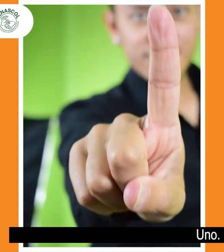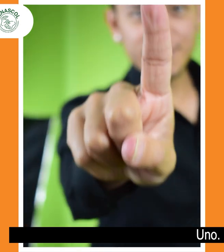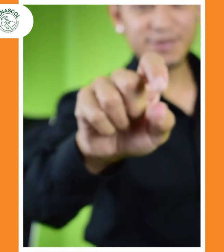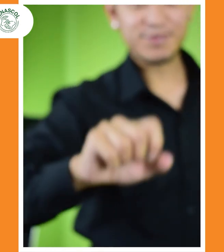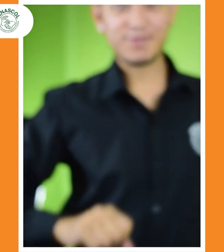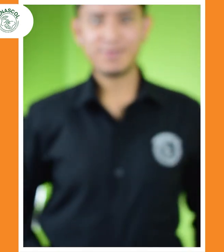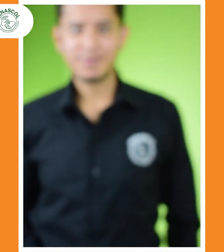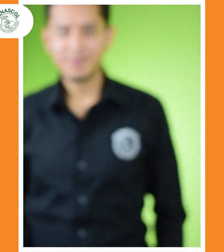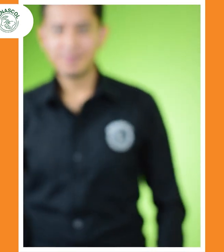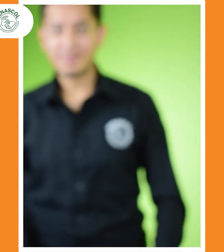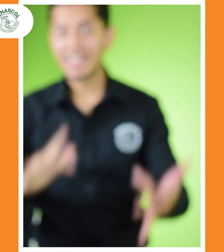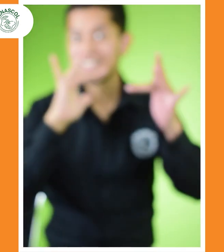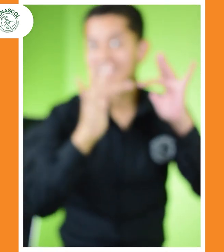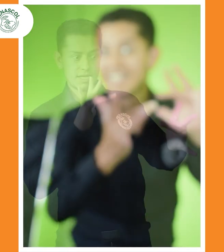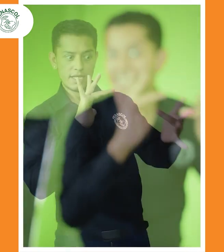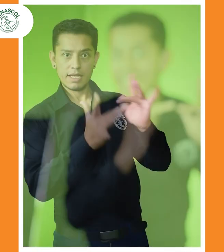1.